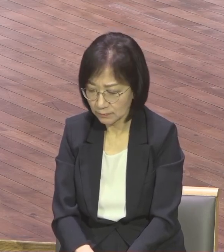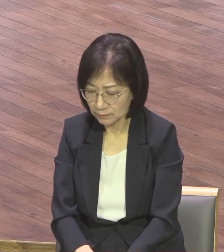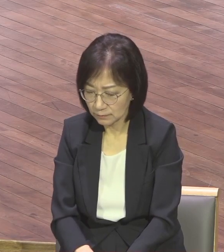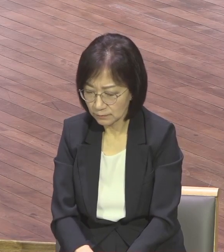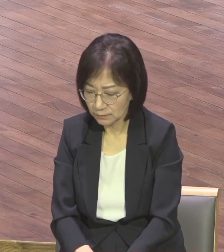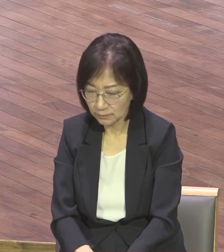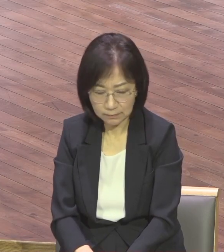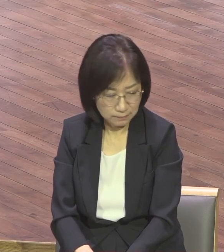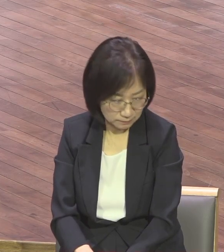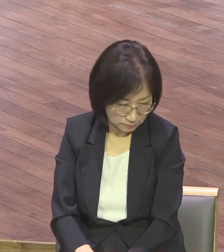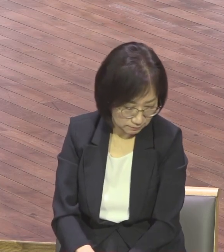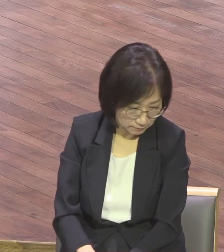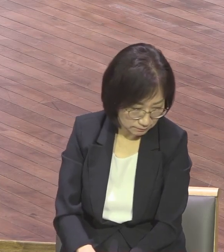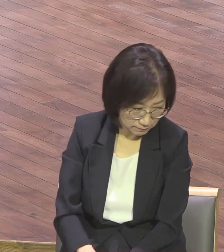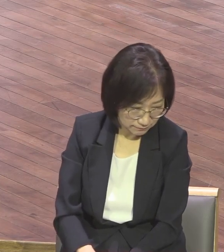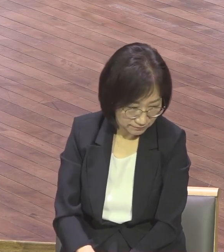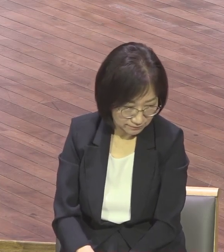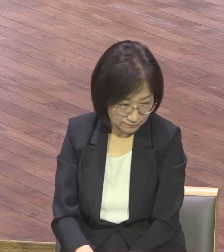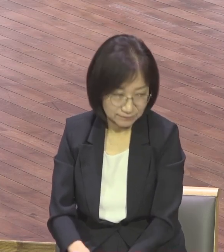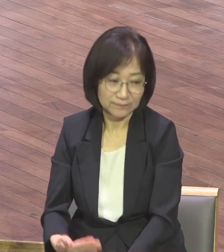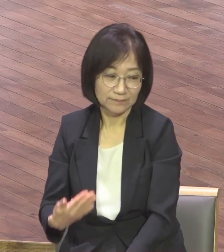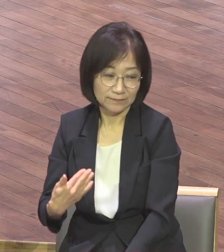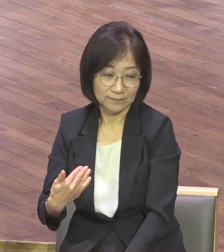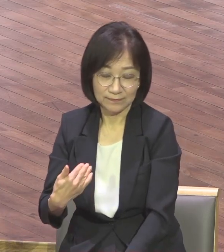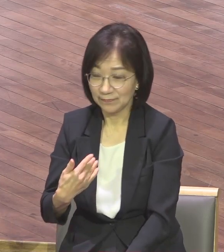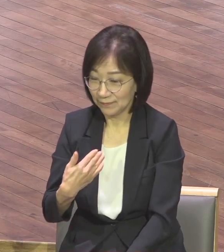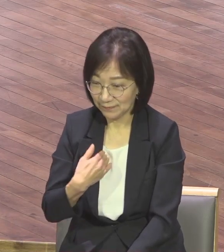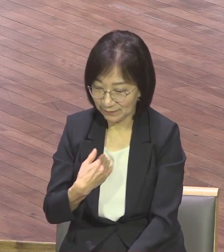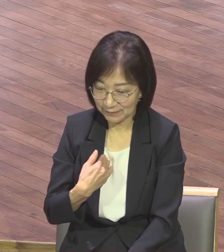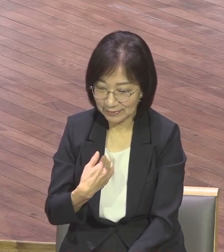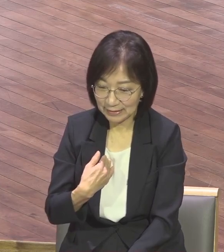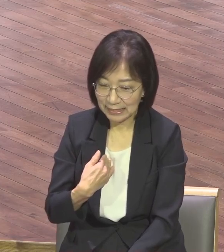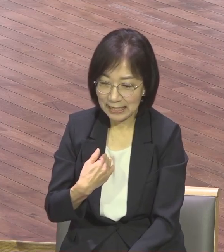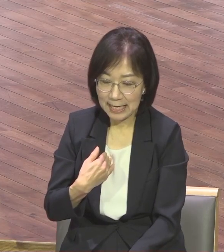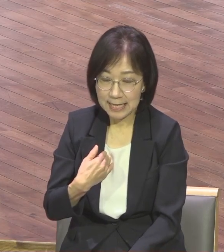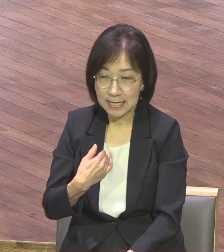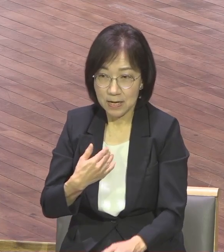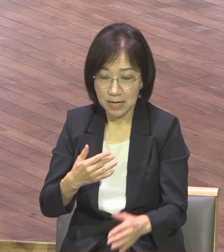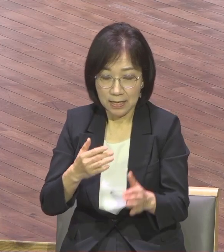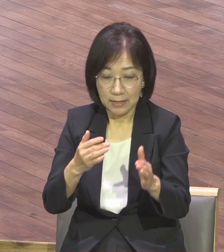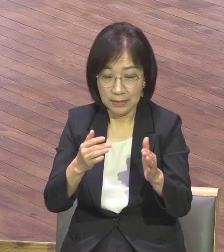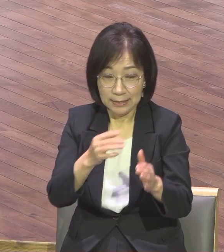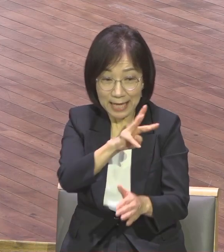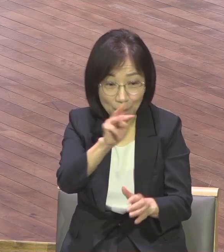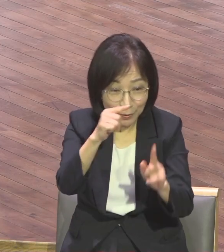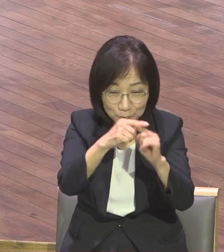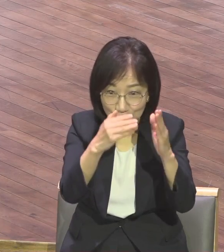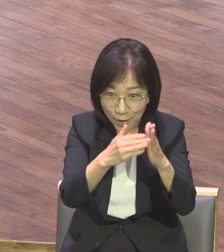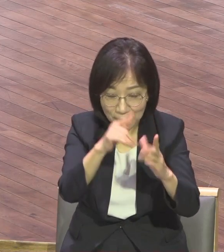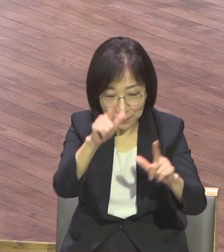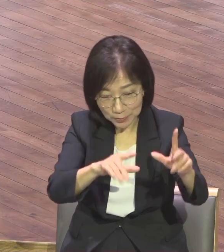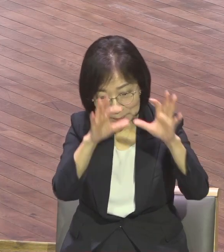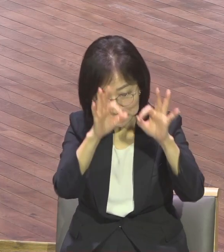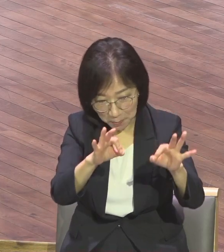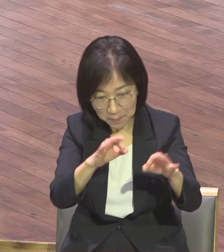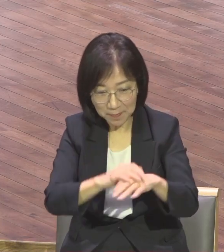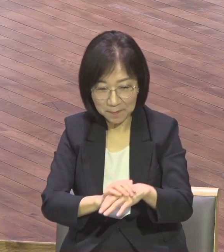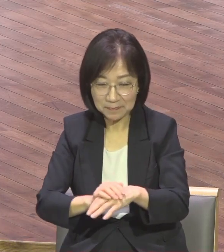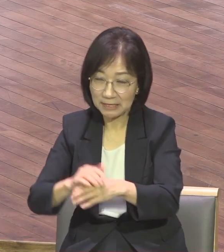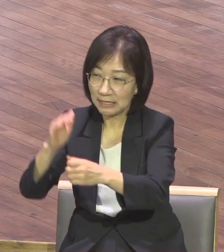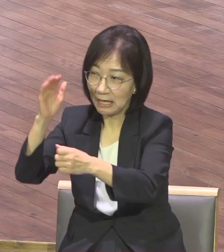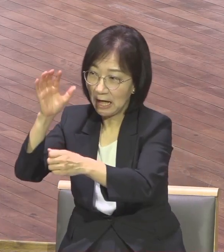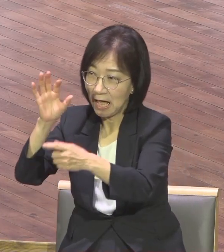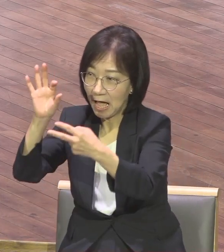두위에서 다 인정해버린 거. 저는 연교회가 이 시대의 안디옥교회라고 확신합니다. 정말 여러분 하나님께서